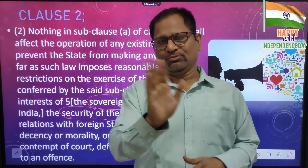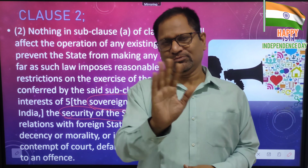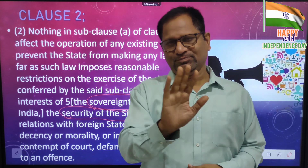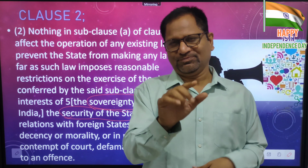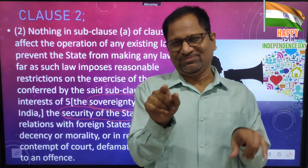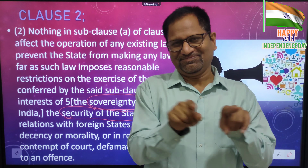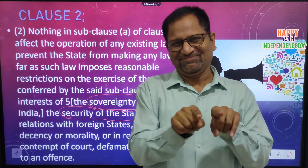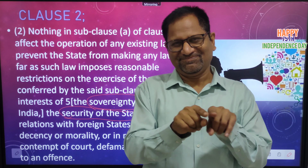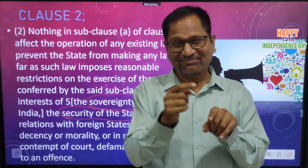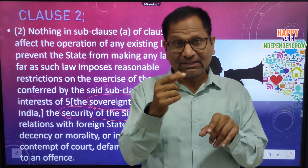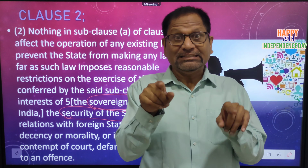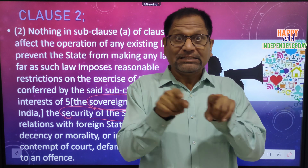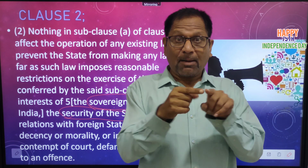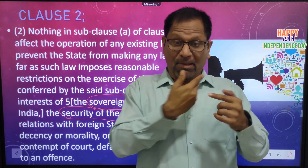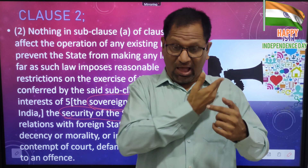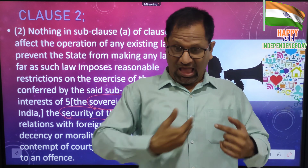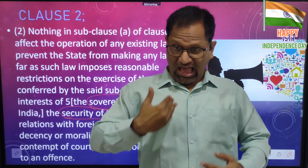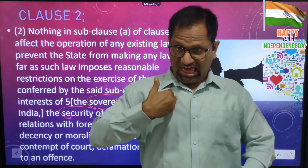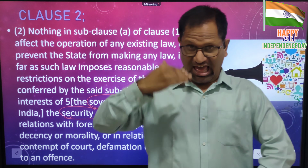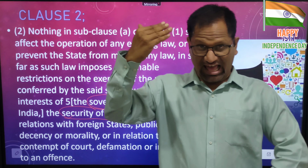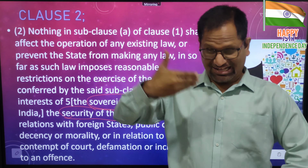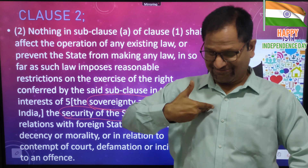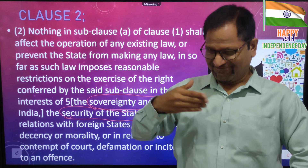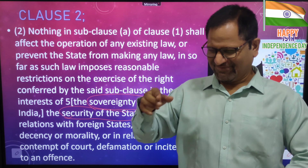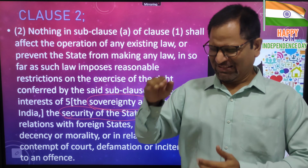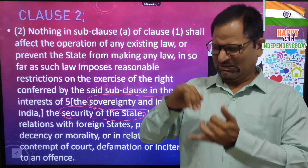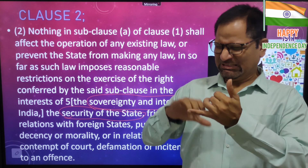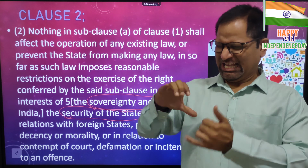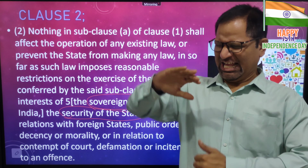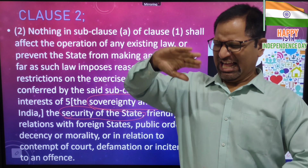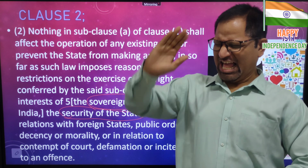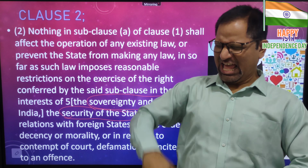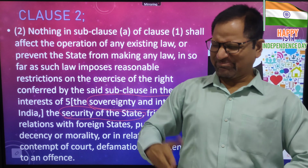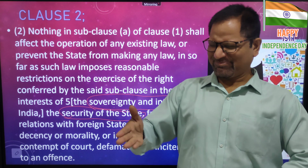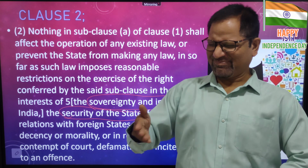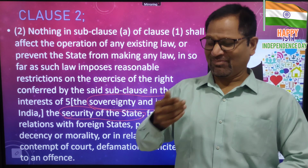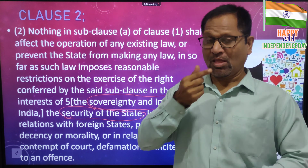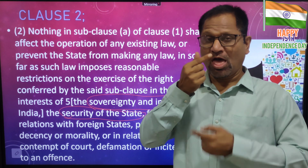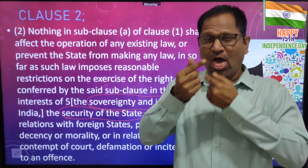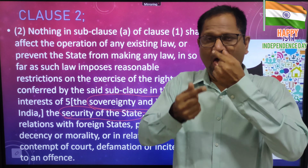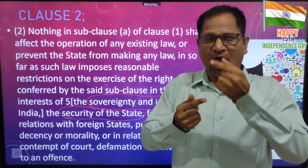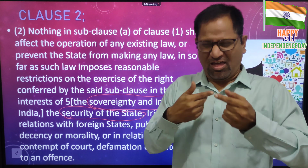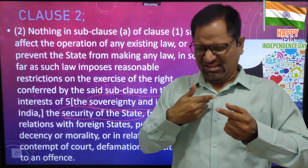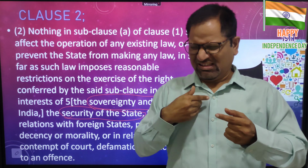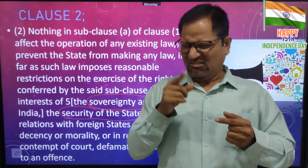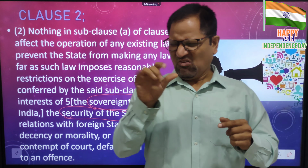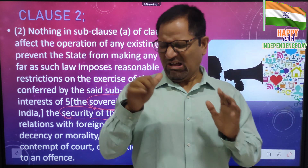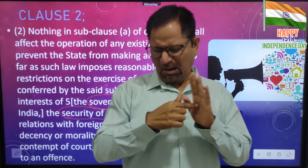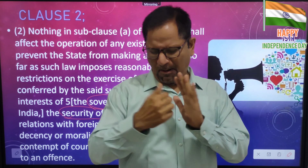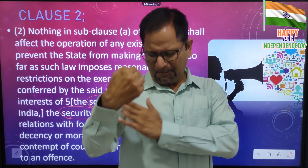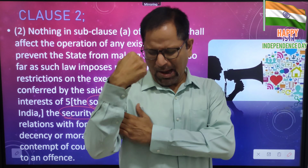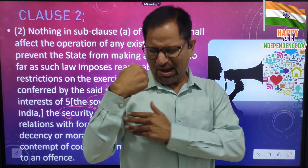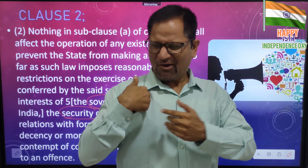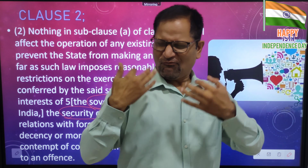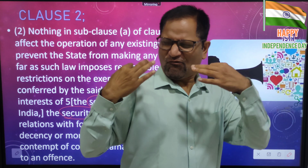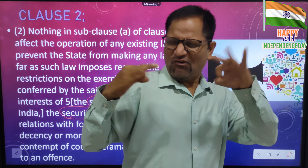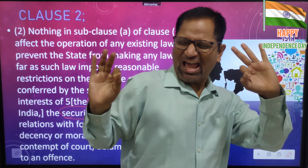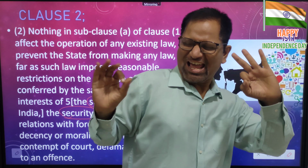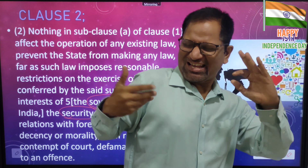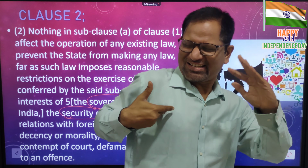है मौलिक अधिकार का हनन नहीं है। मौलिक अधिकार जो है वो बेसिकली व्यक्तिगत उसके लिए है,